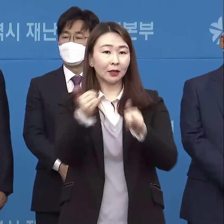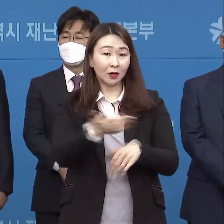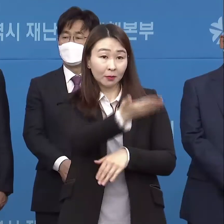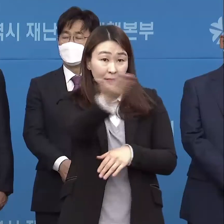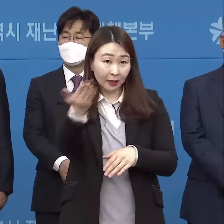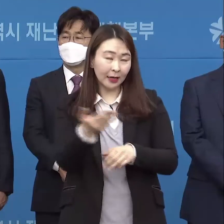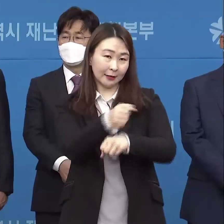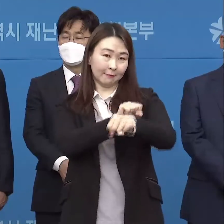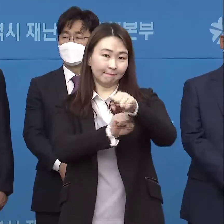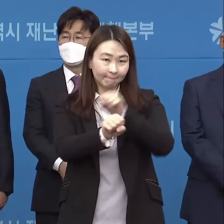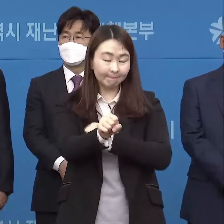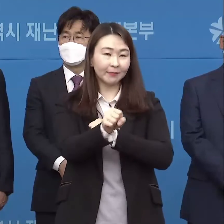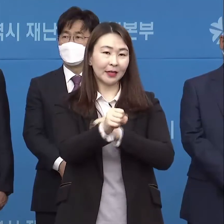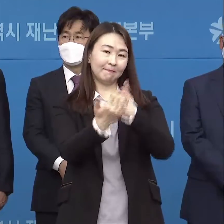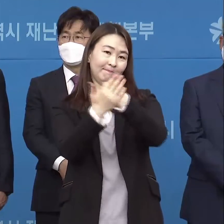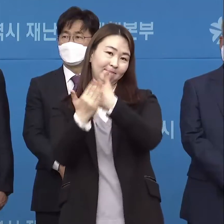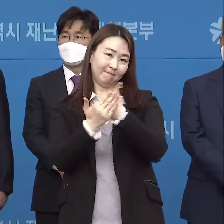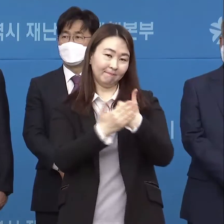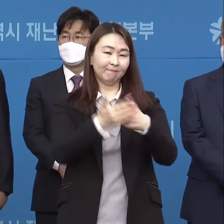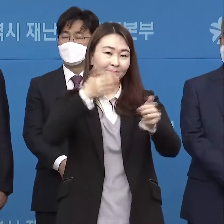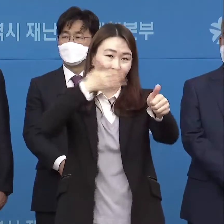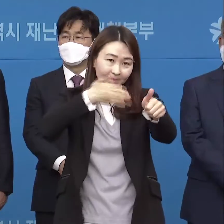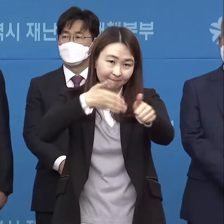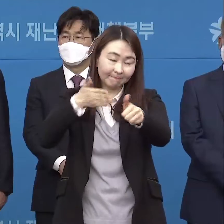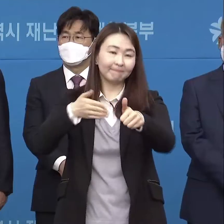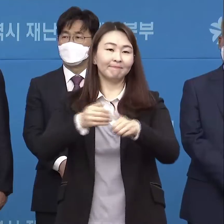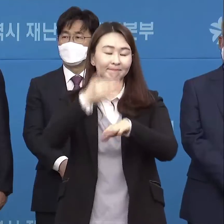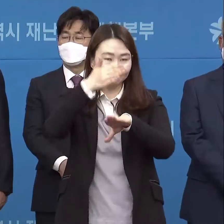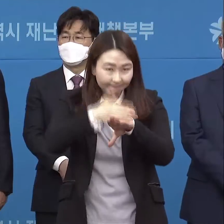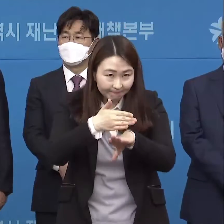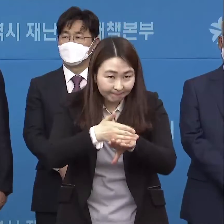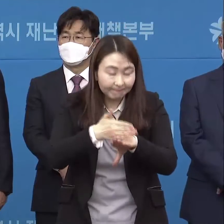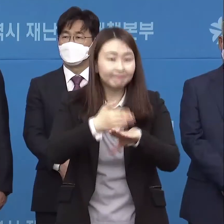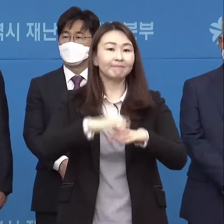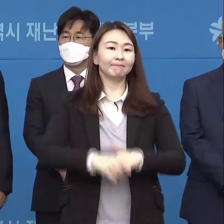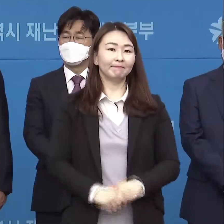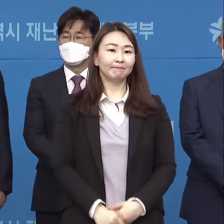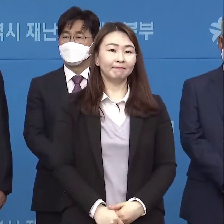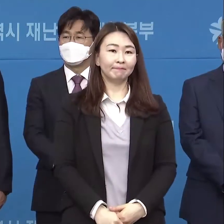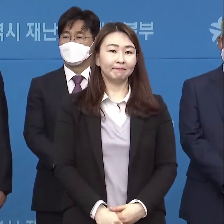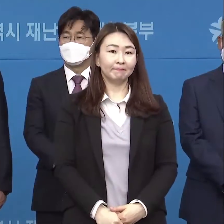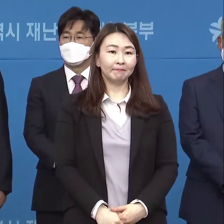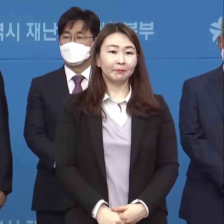여러분들의 적극적인 협조를 부탁드립니다. 감사합니다.